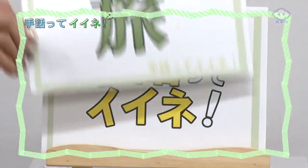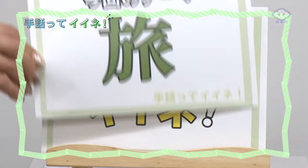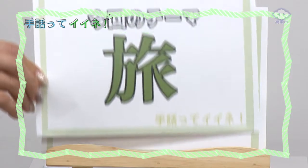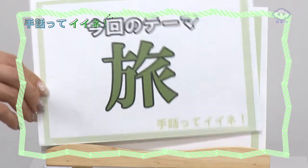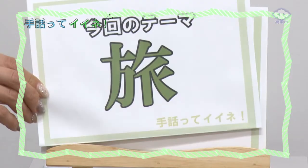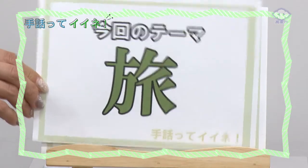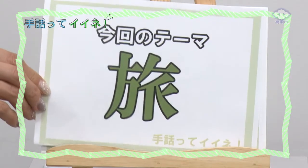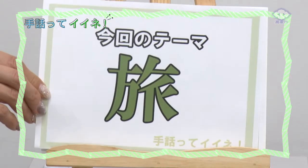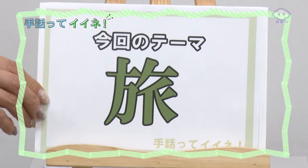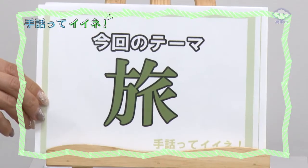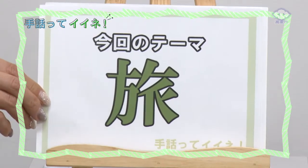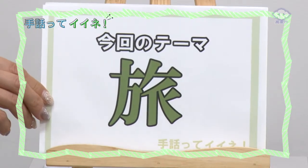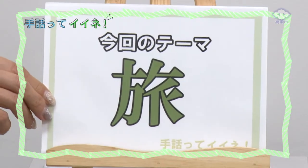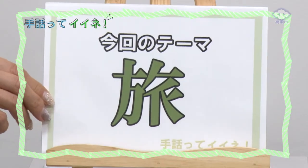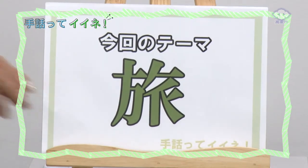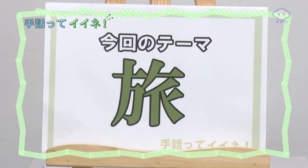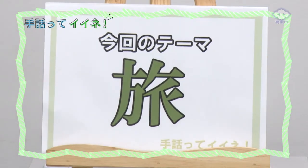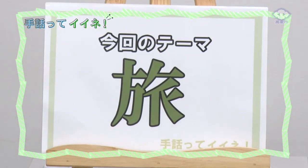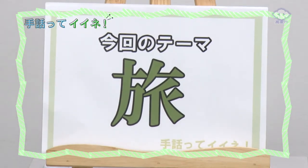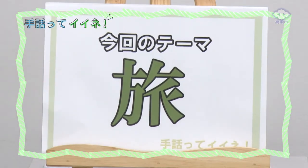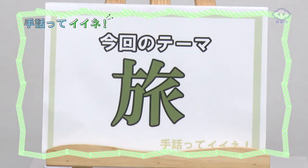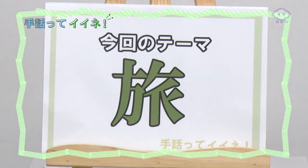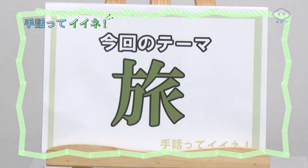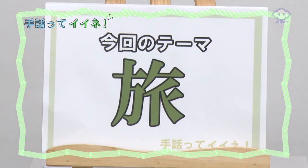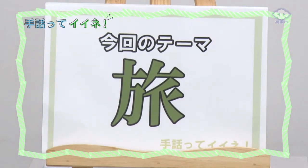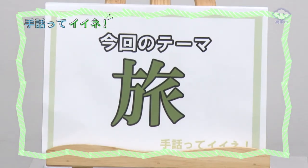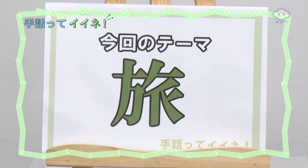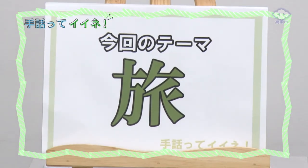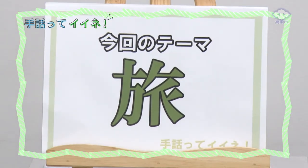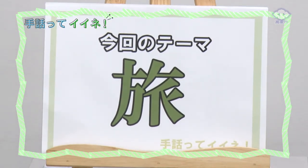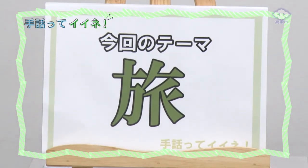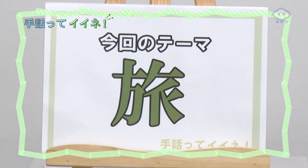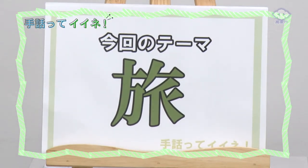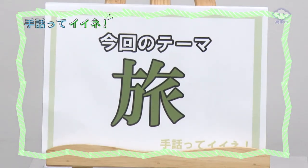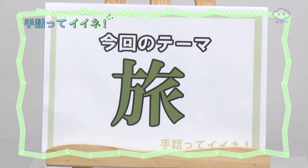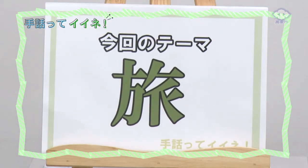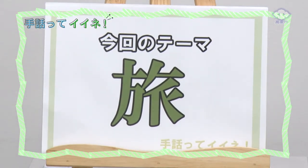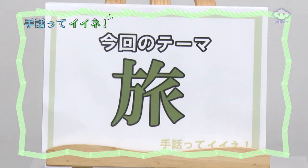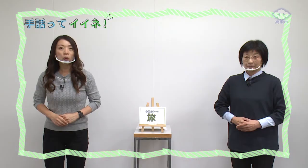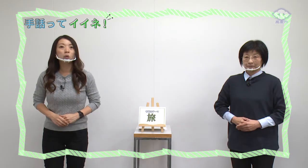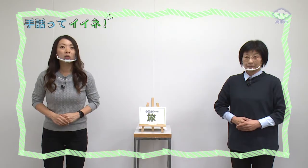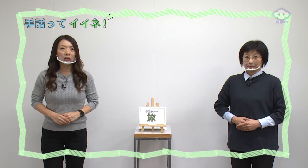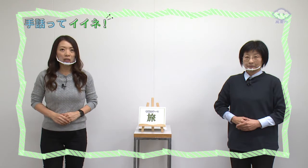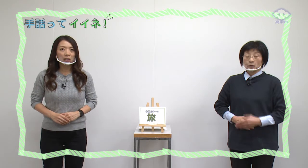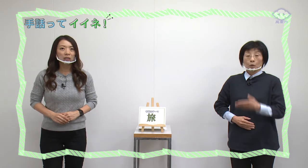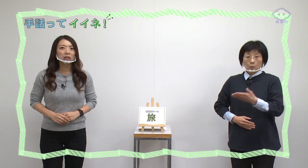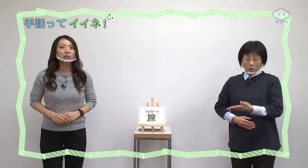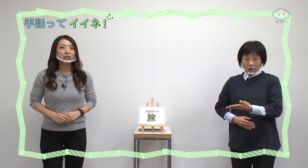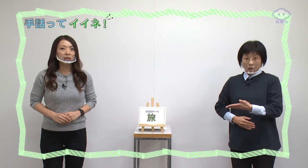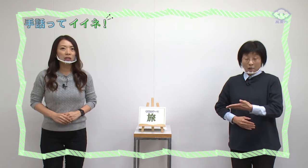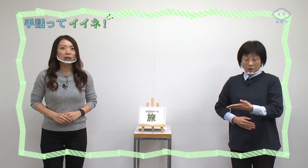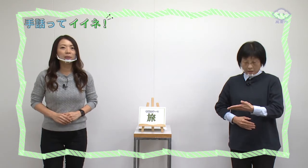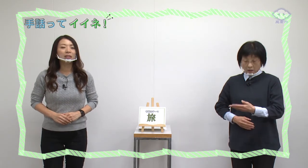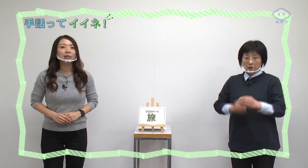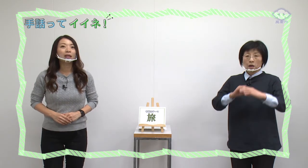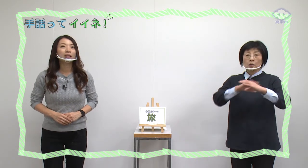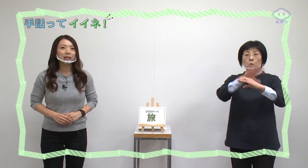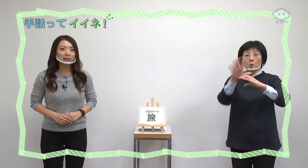らです。はい、旅ということなんですけれども、コロナ禍でなかなかね旅に出られない時